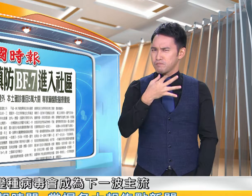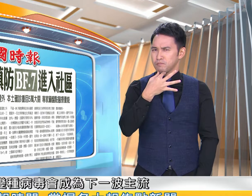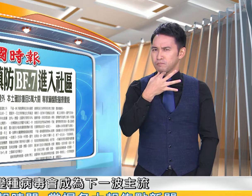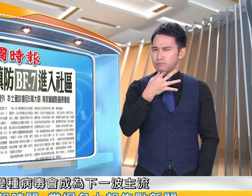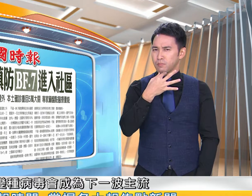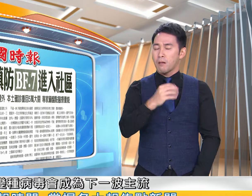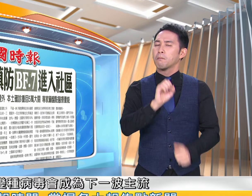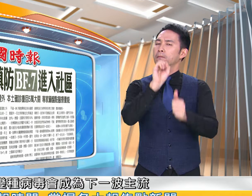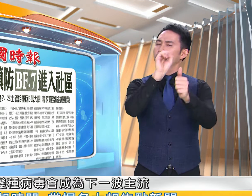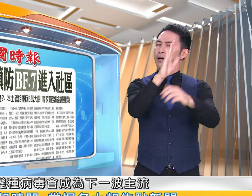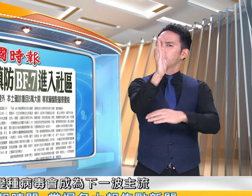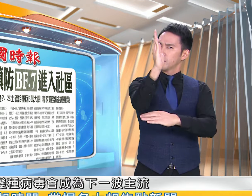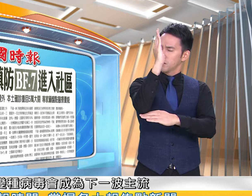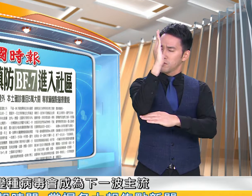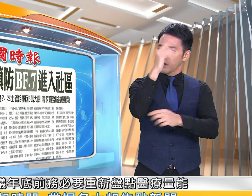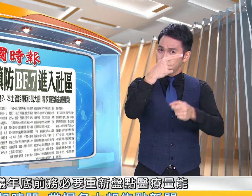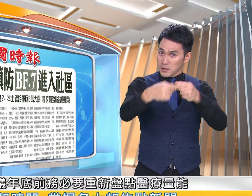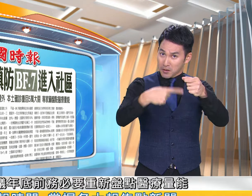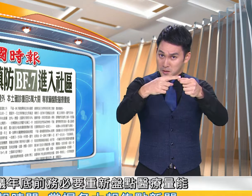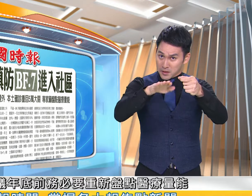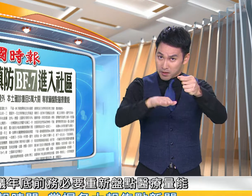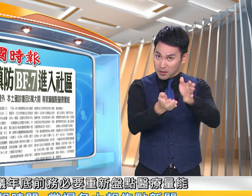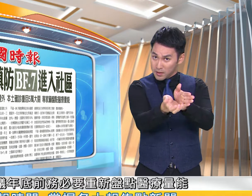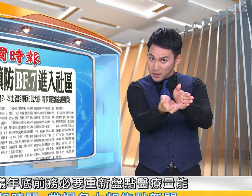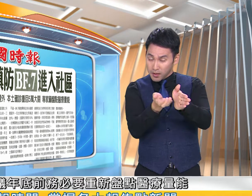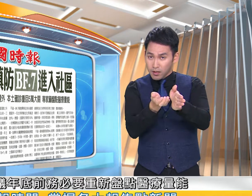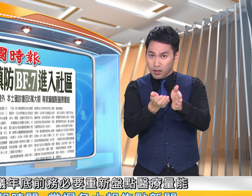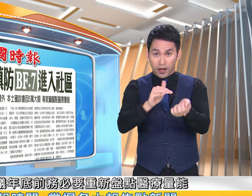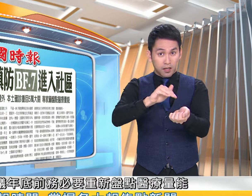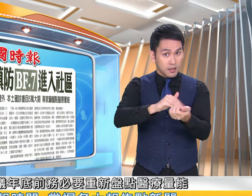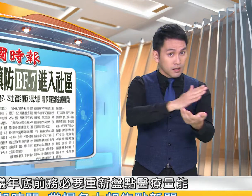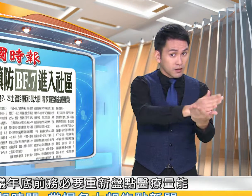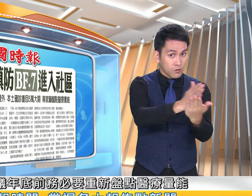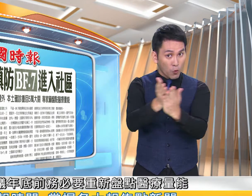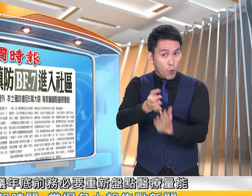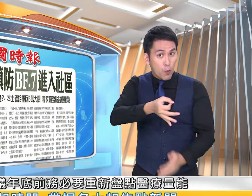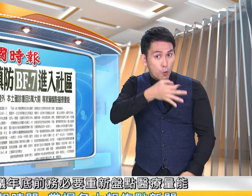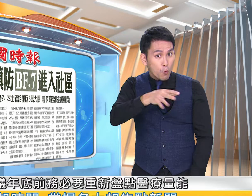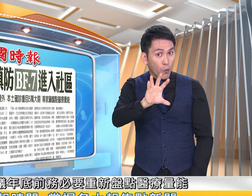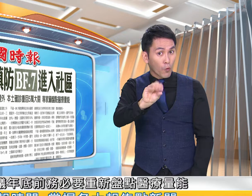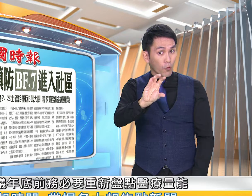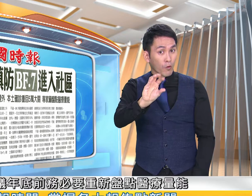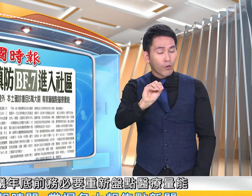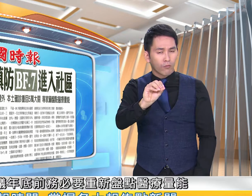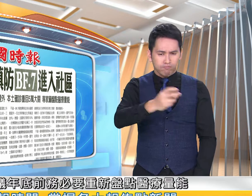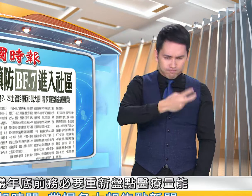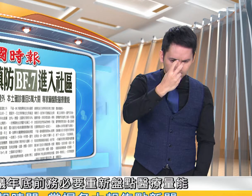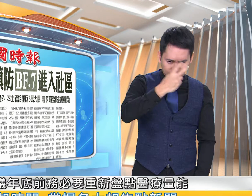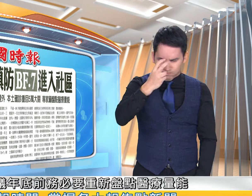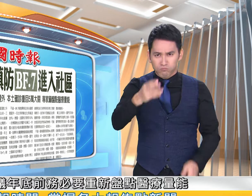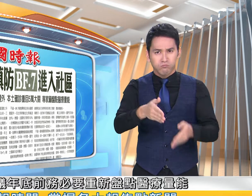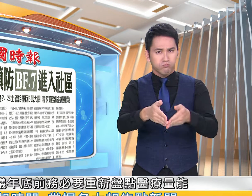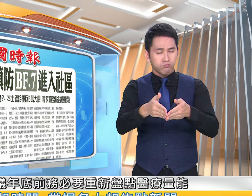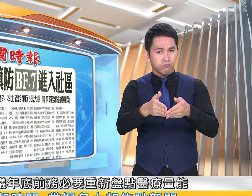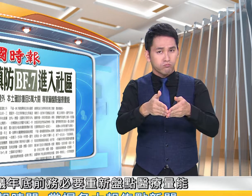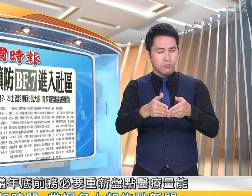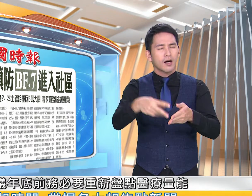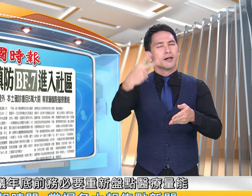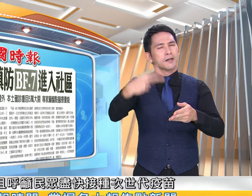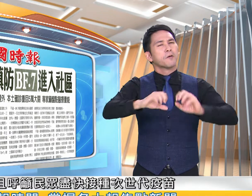波的主流，建议年底前务必要重新盘点医疗量能，并且呼吁民